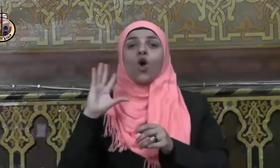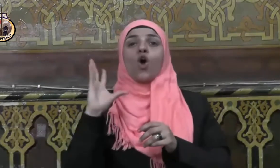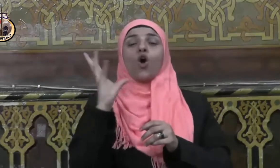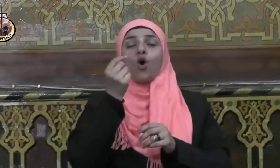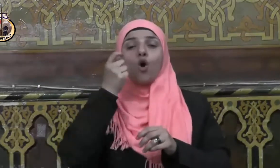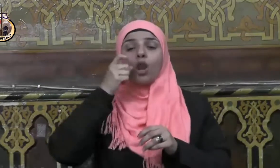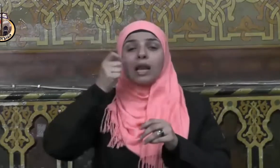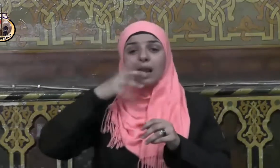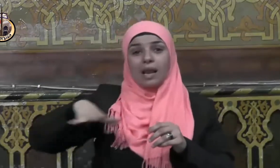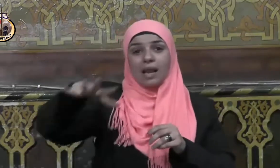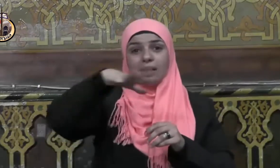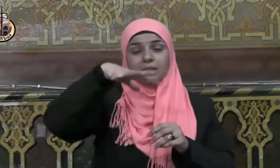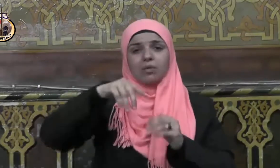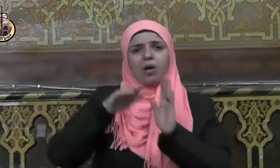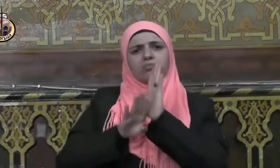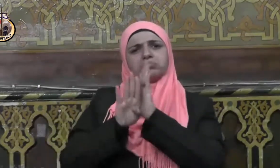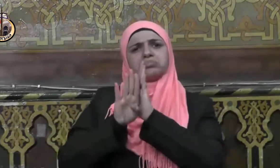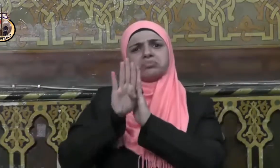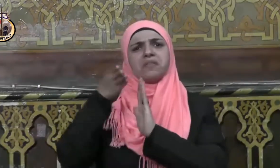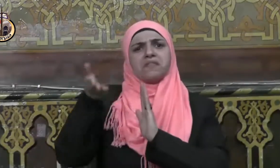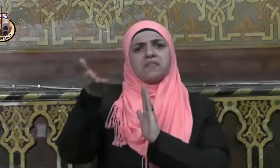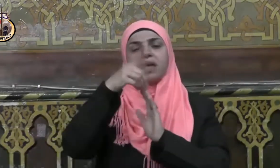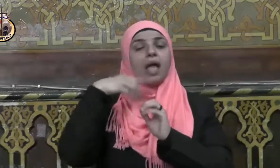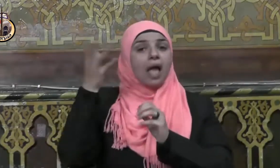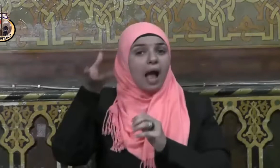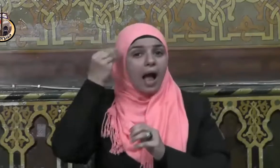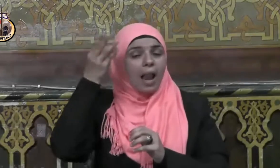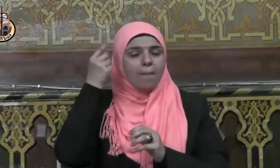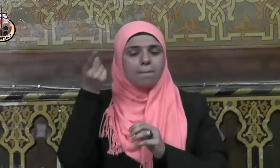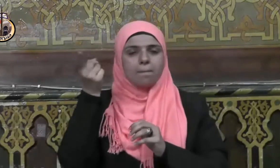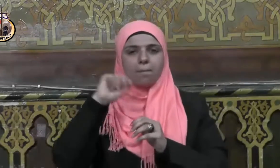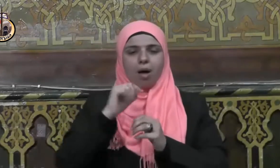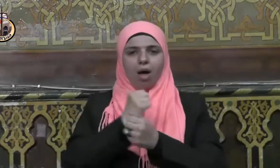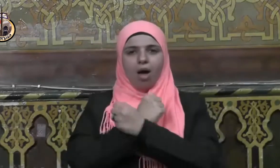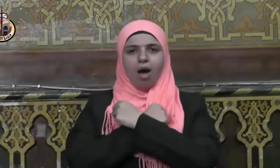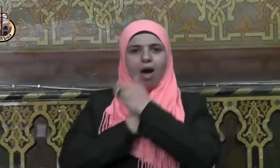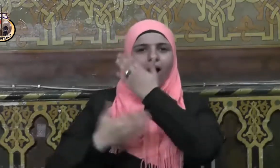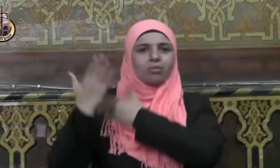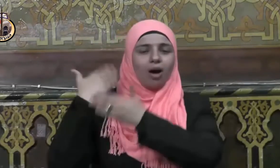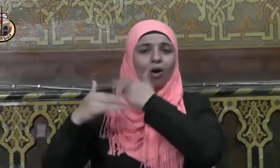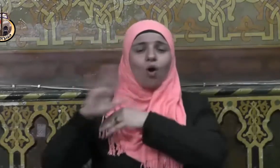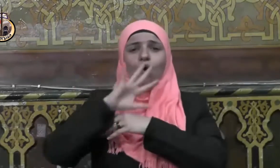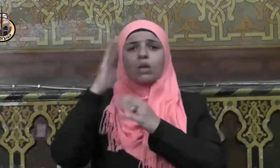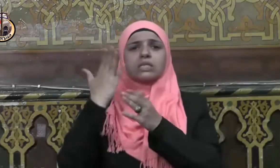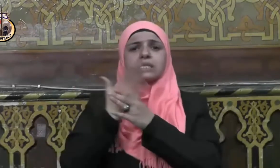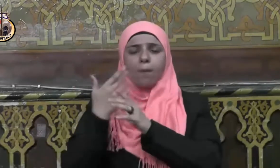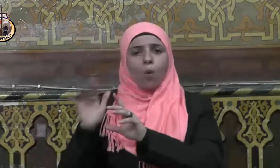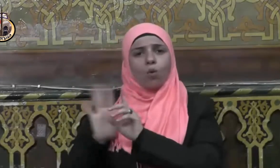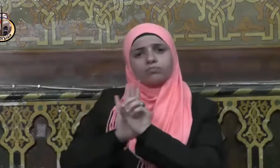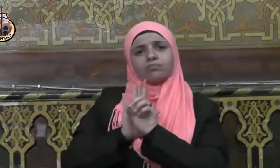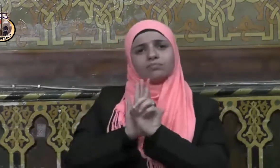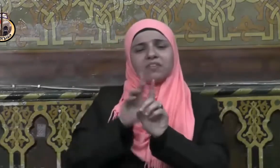التي تقدمت علمياً وحضارياً يقف وراءها رجال